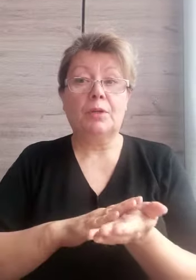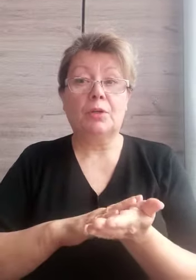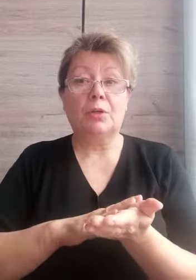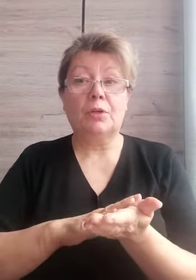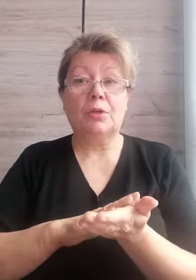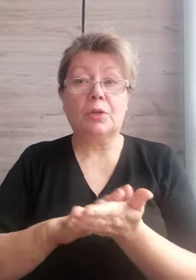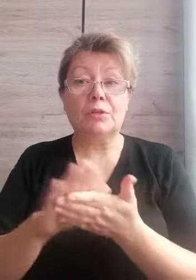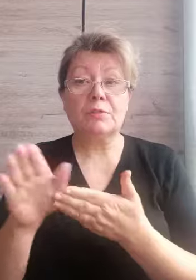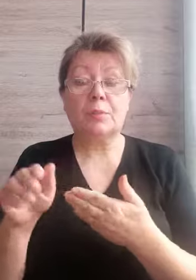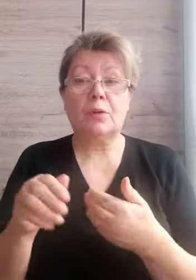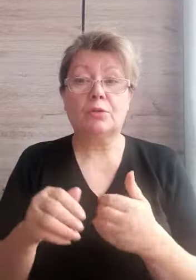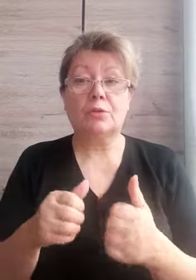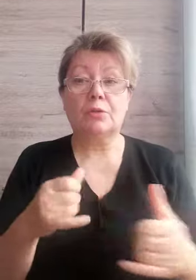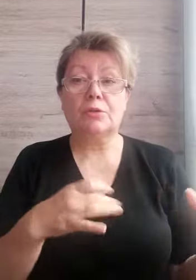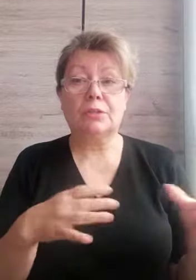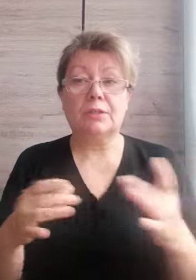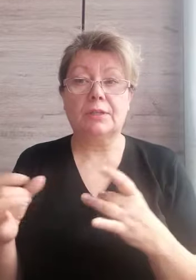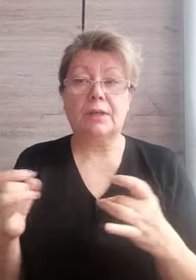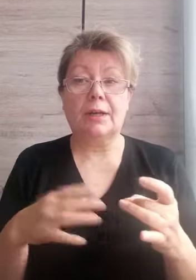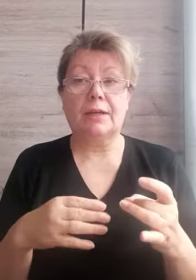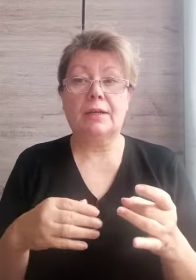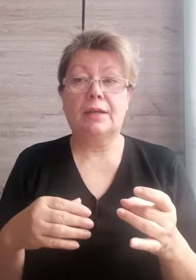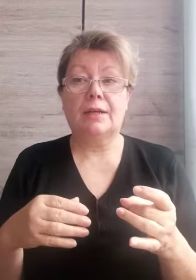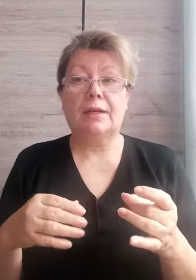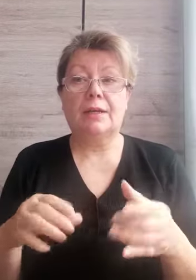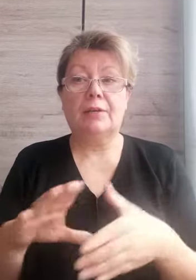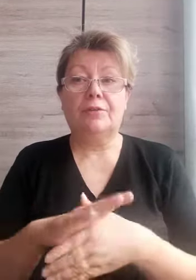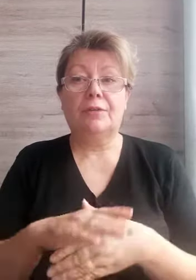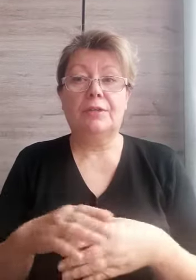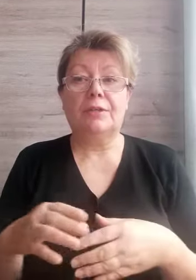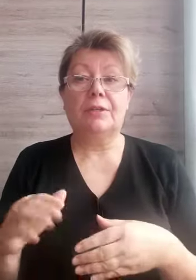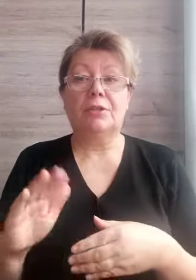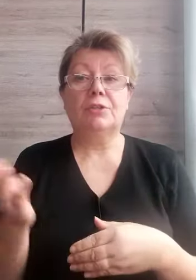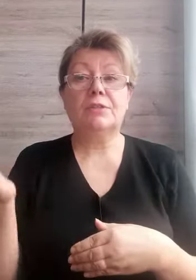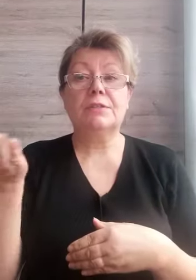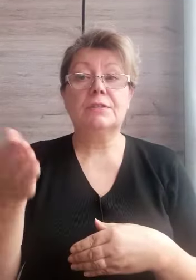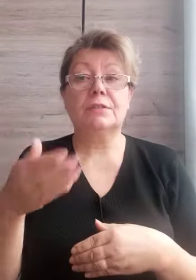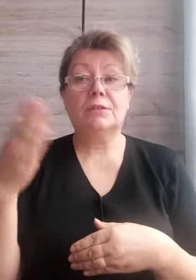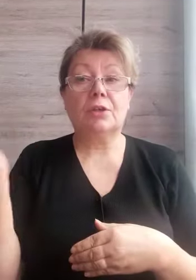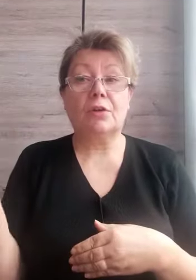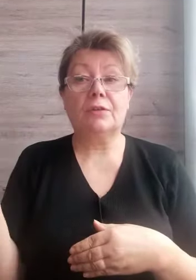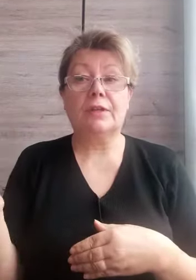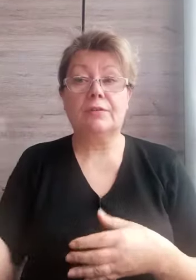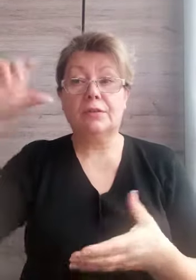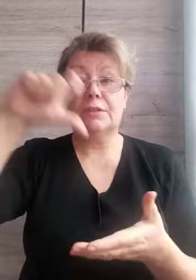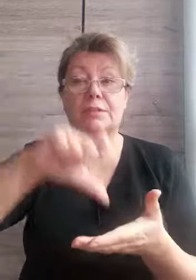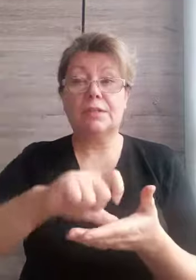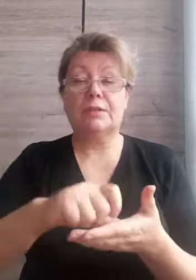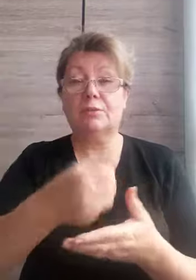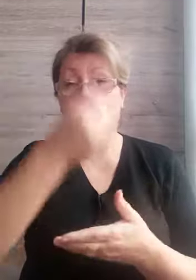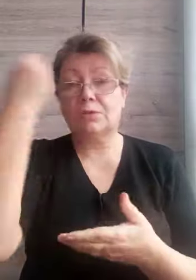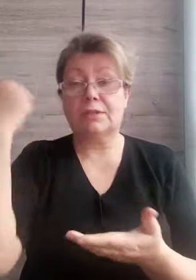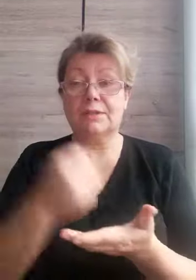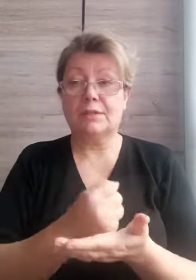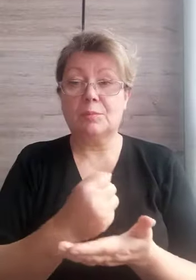rozpoczyć gary w tę stronę centrum szklarskiej